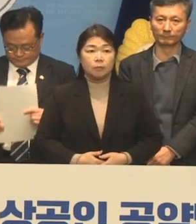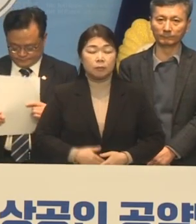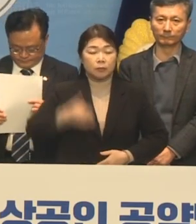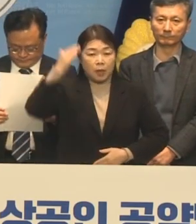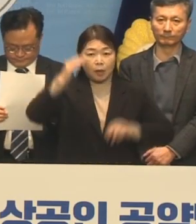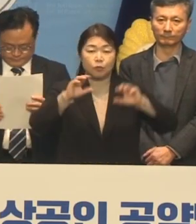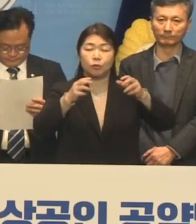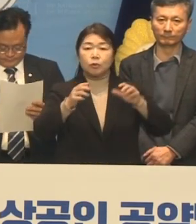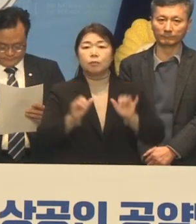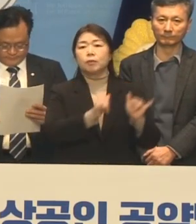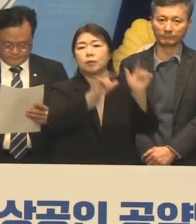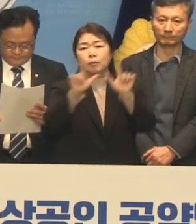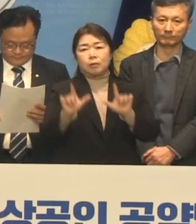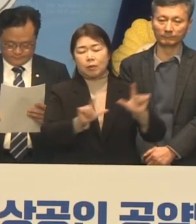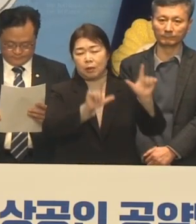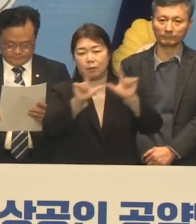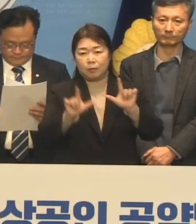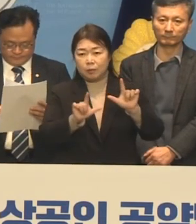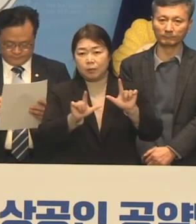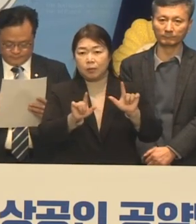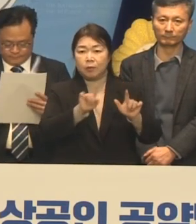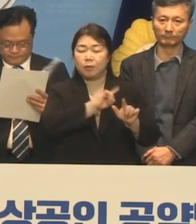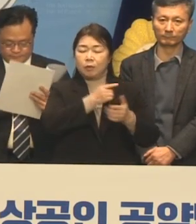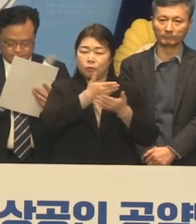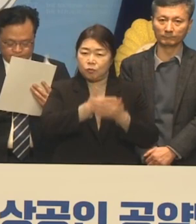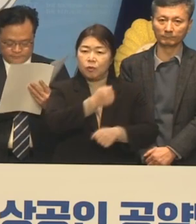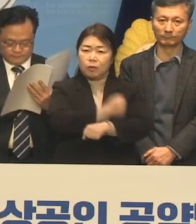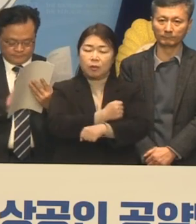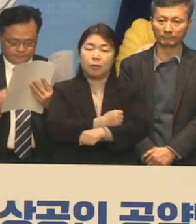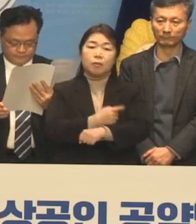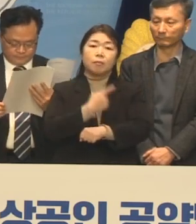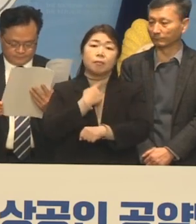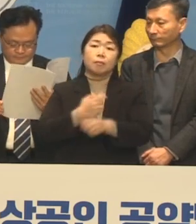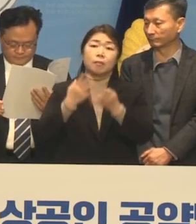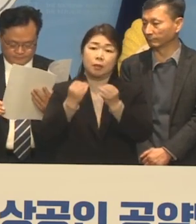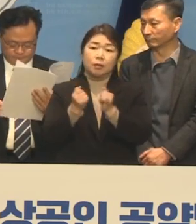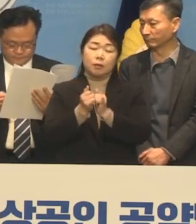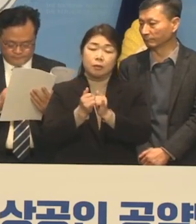대한민국 민생 경제의 주역인 소상공인들을